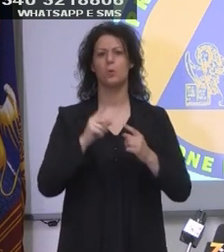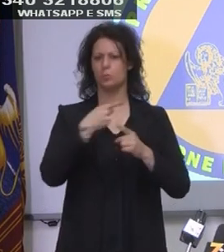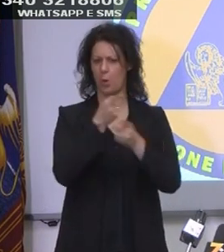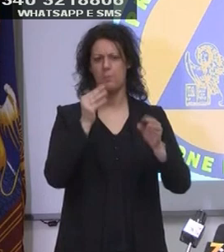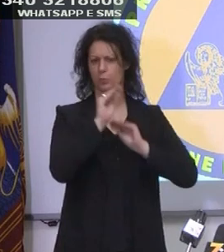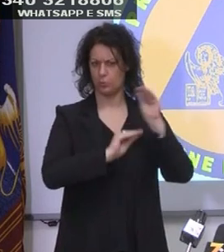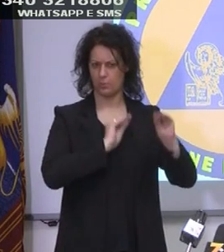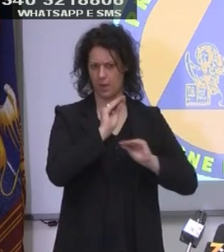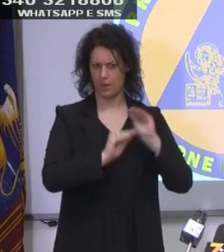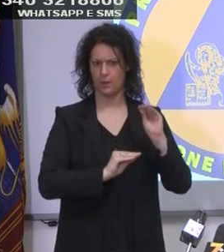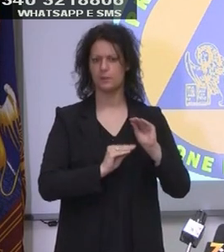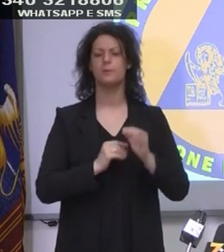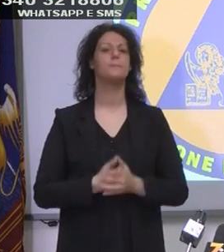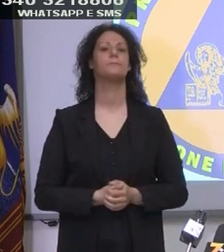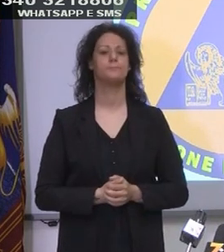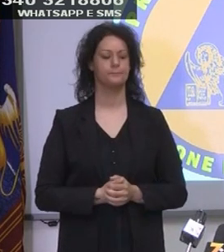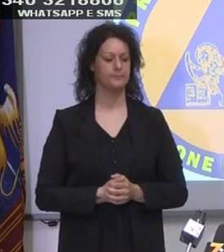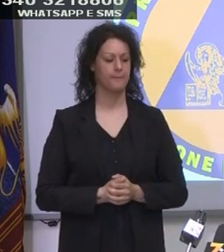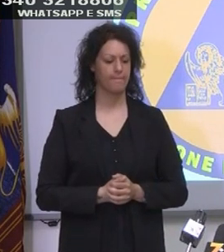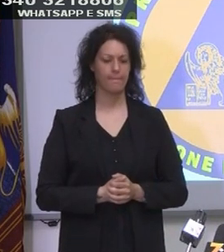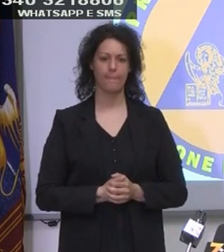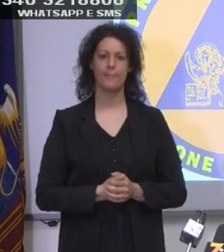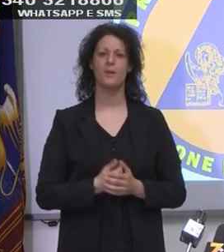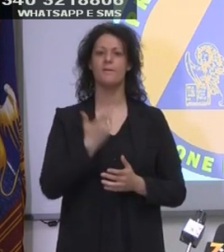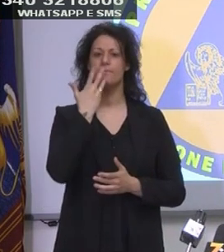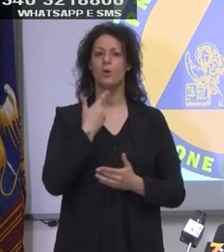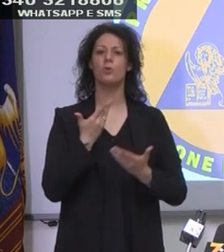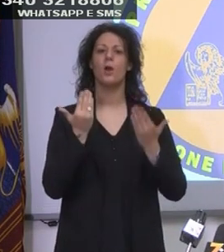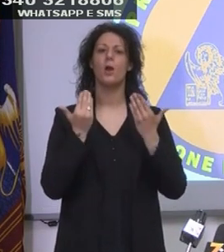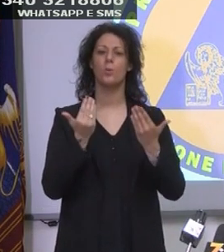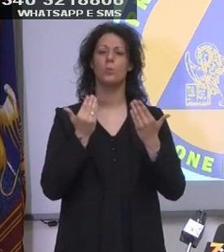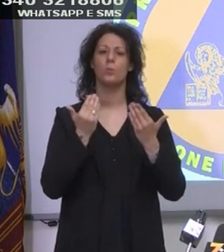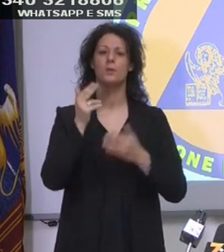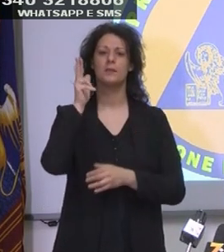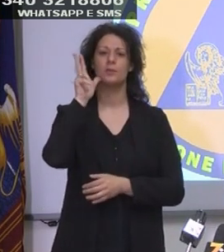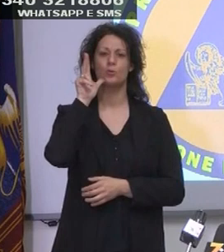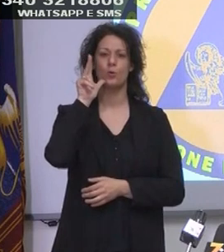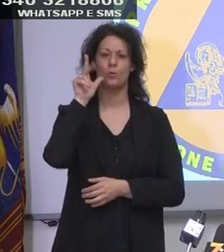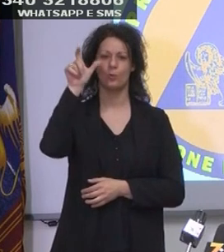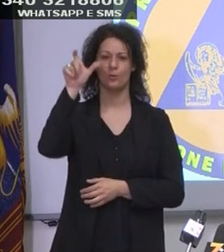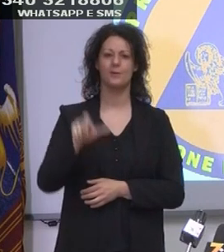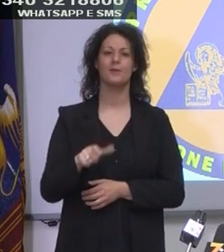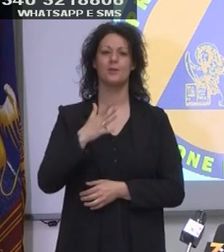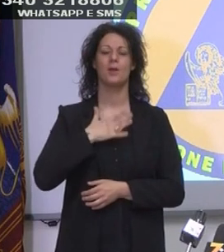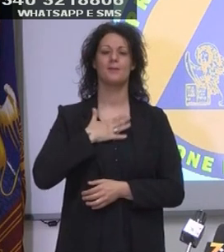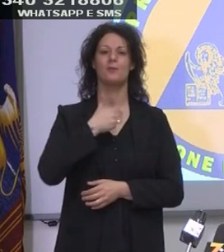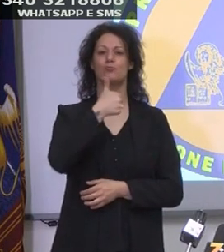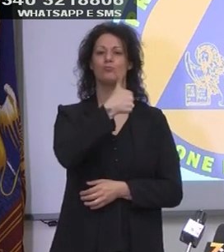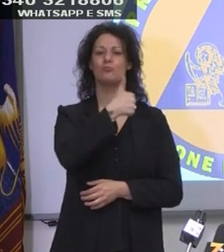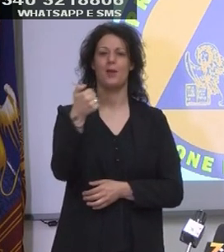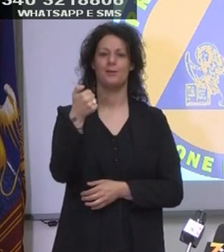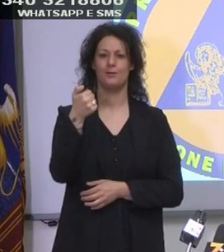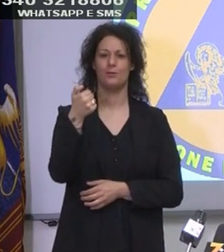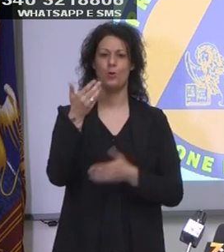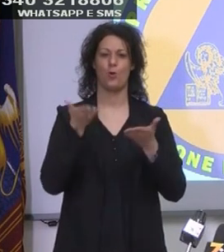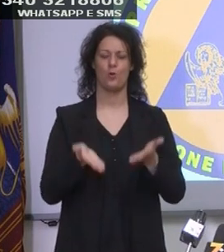le domande e anche per darvi altre informazioni. Ci tengo a fare gli auguri a una signora che oggi compie 100 anni, che è Broetto Giuseppina di Cadone,